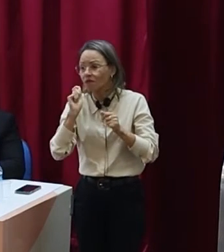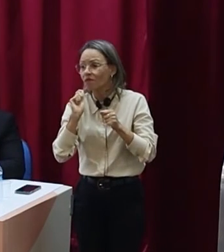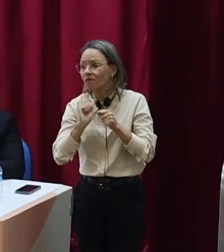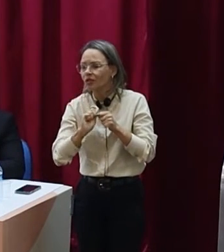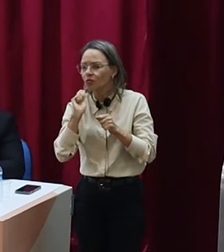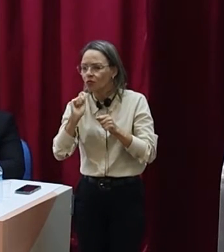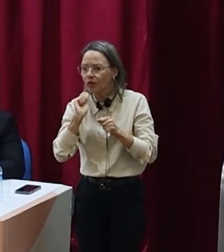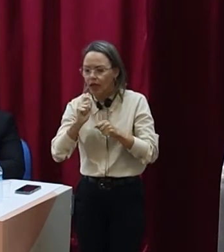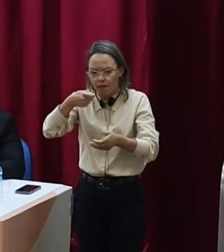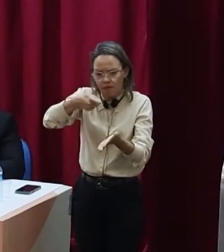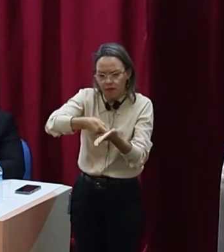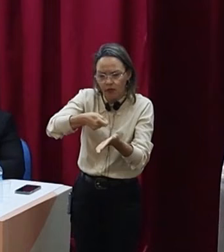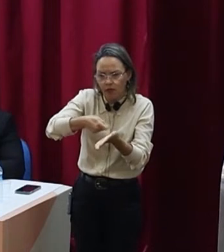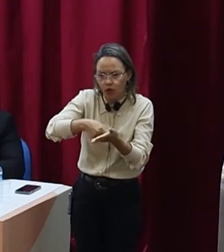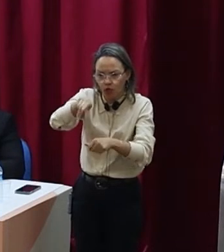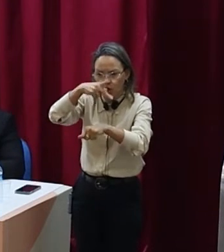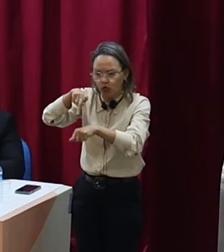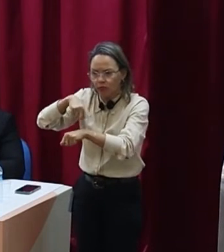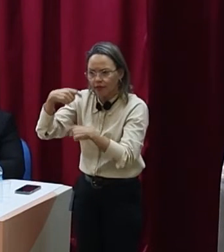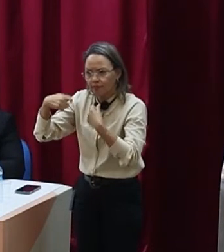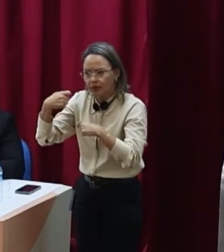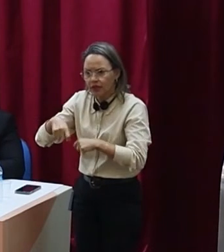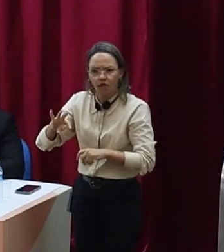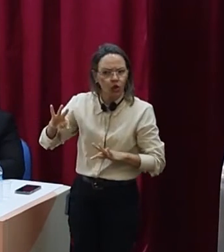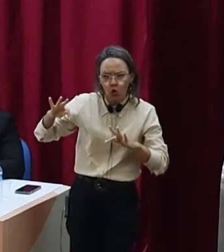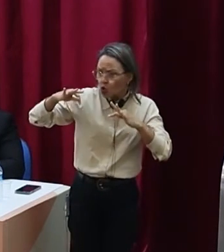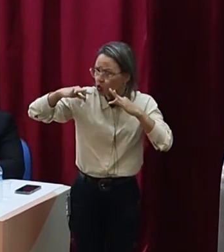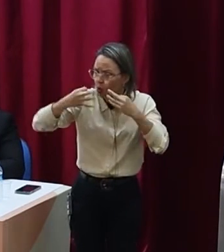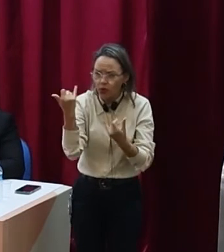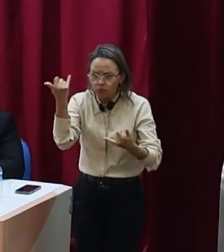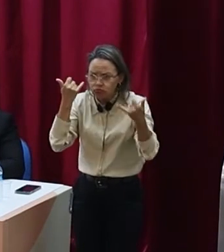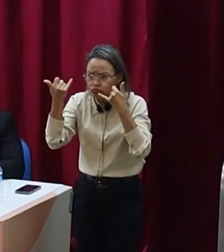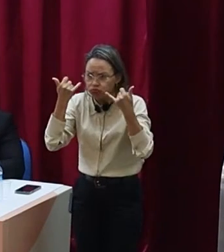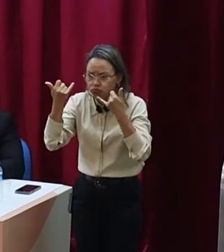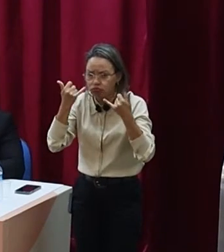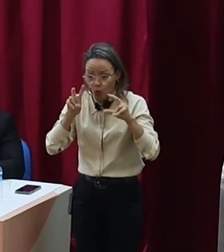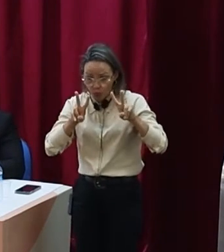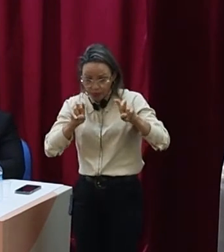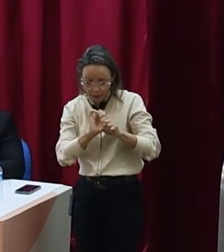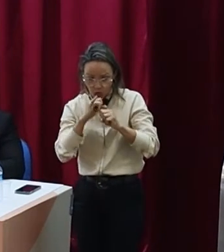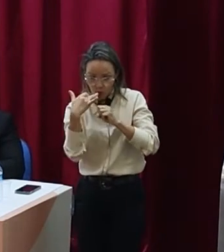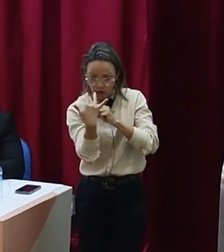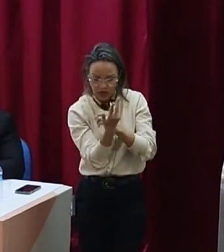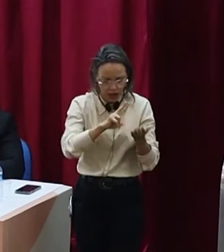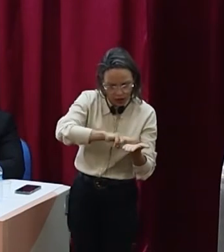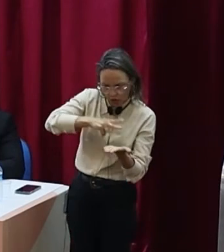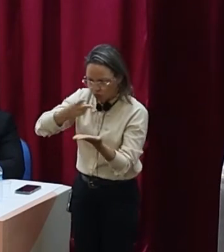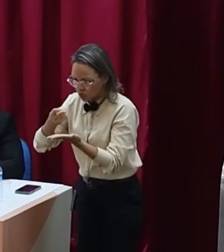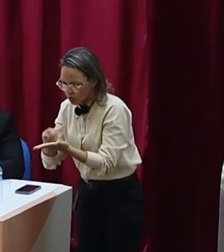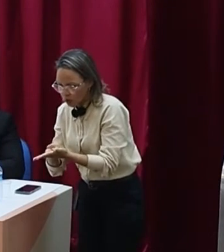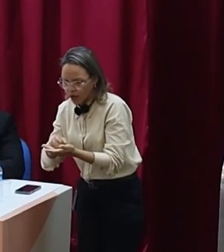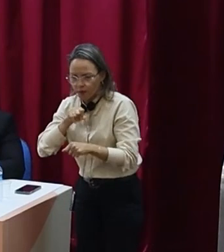que os países fizessem a tradução de todas as informações sobre o Covid-19 e repassasse para